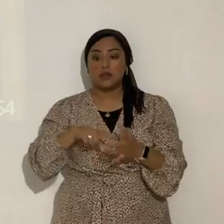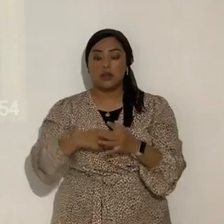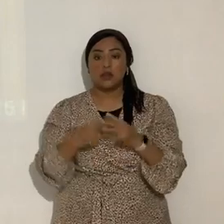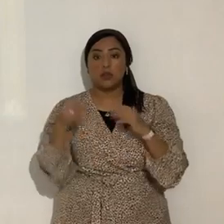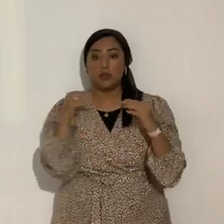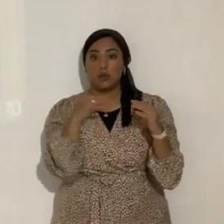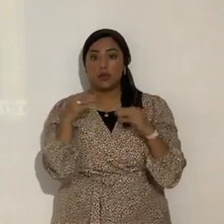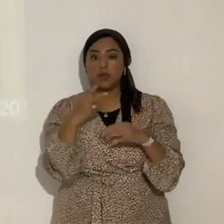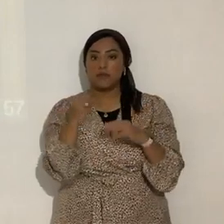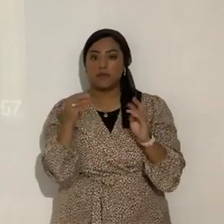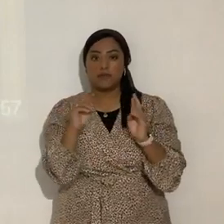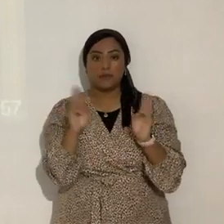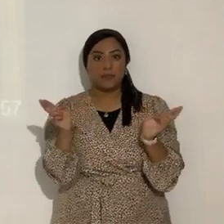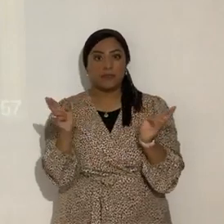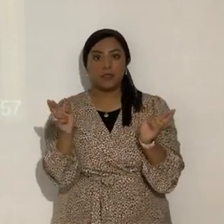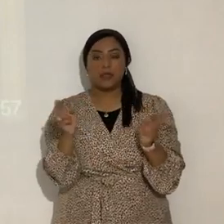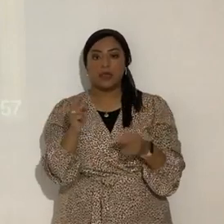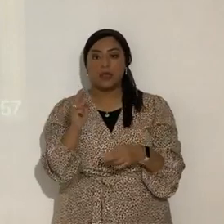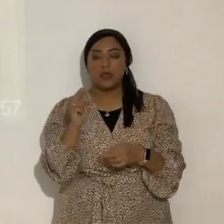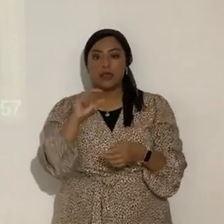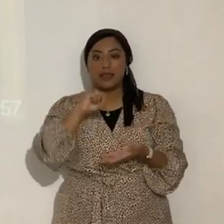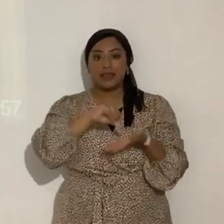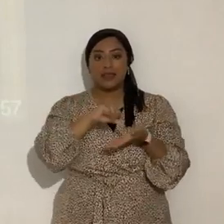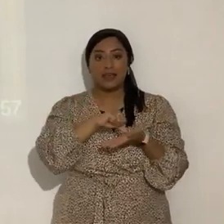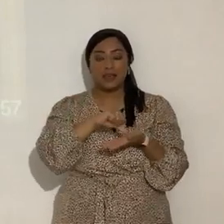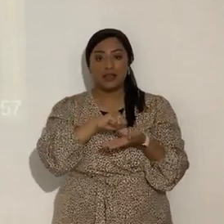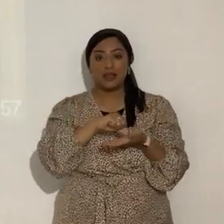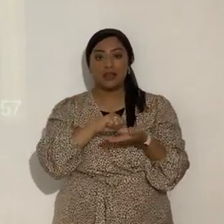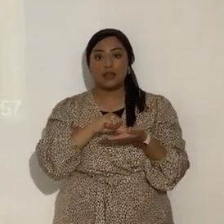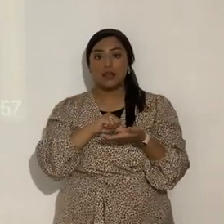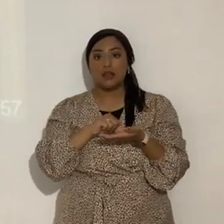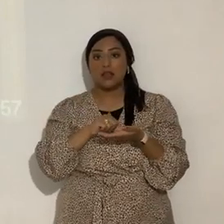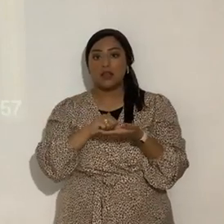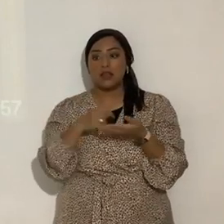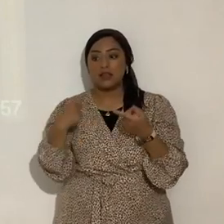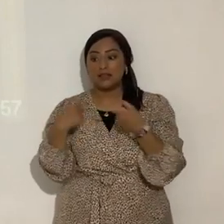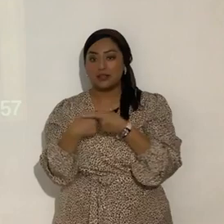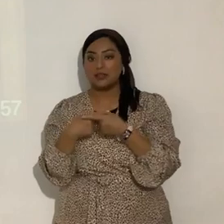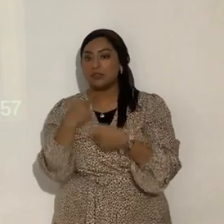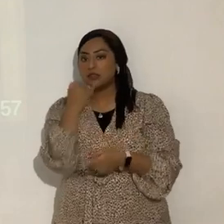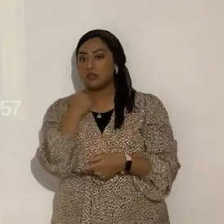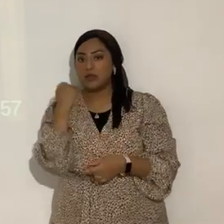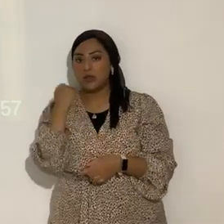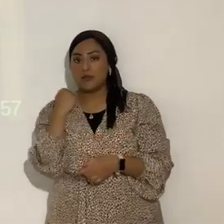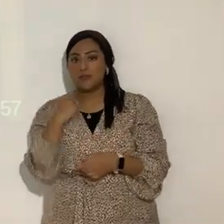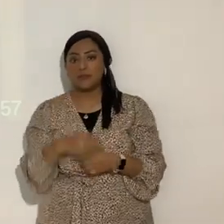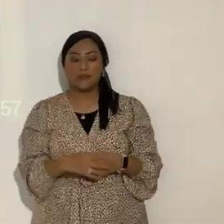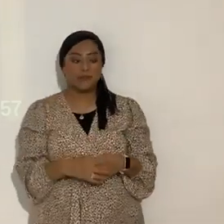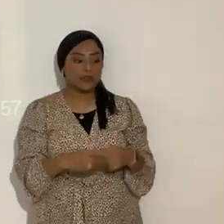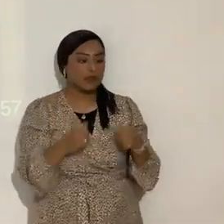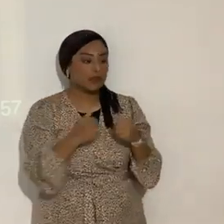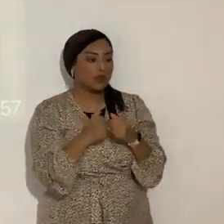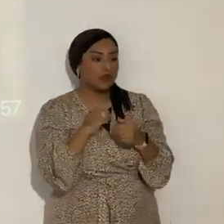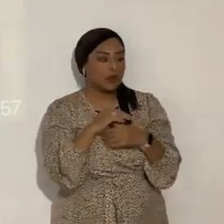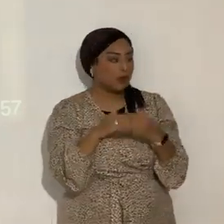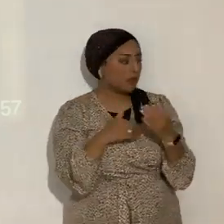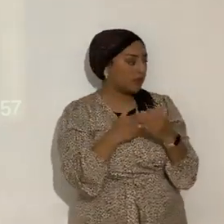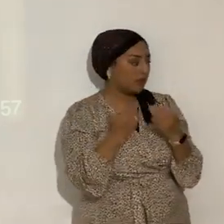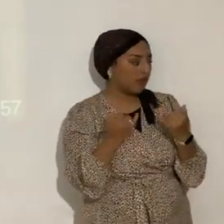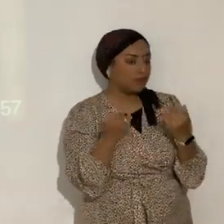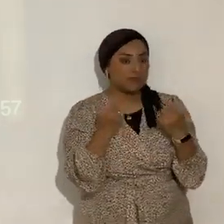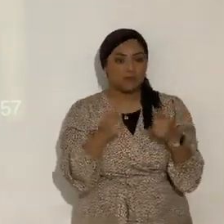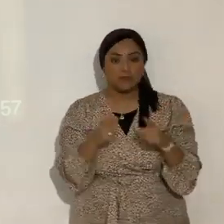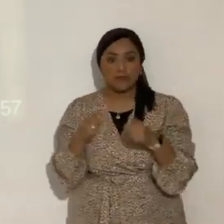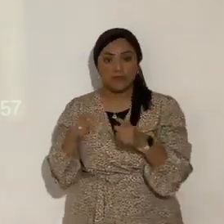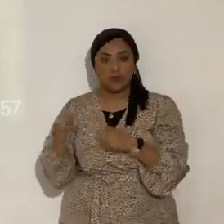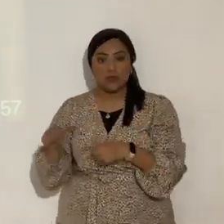guerra, ya formalmente digamos, Irán contra Israel. Bueno, entonces con todo esto que está sucediendo